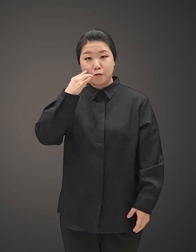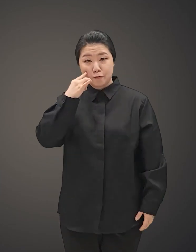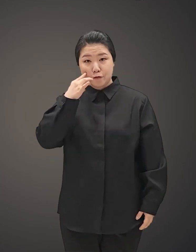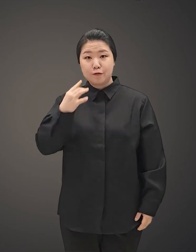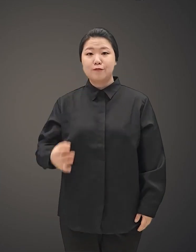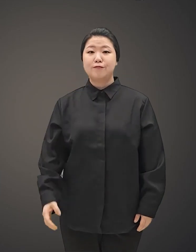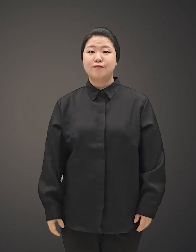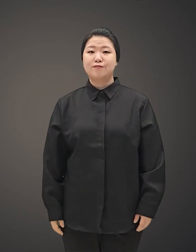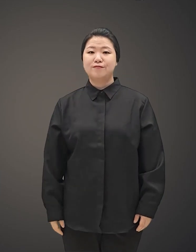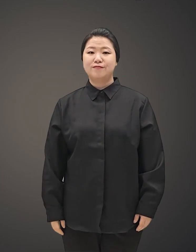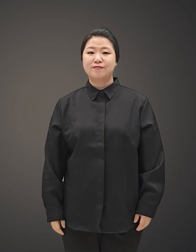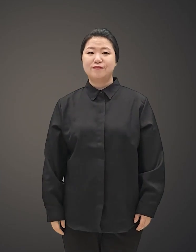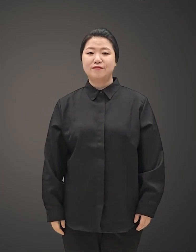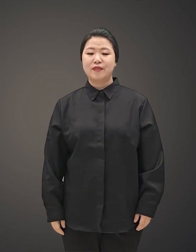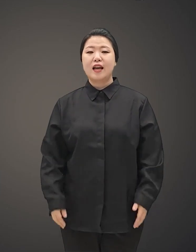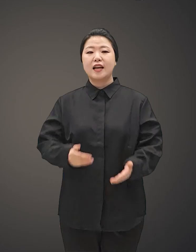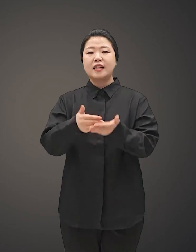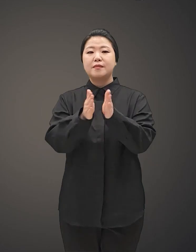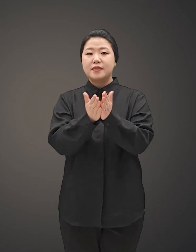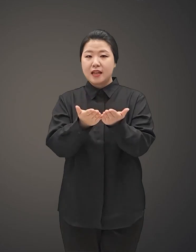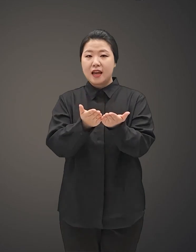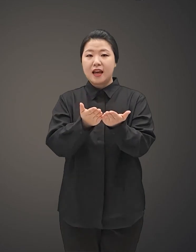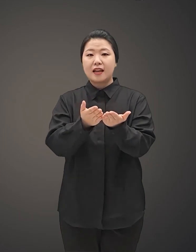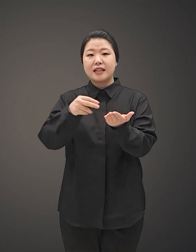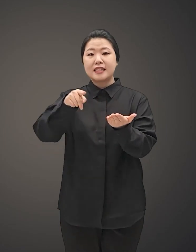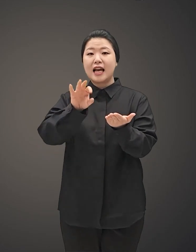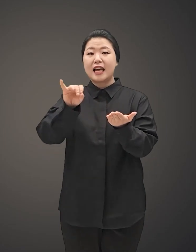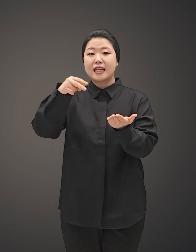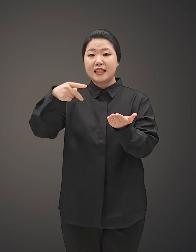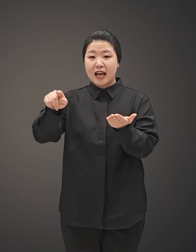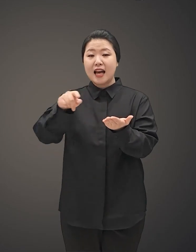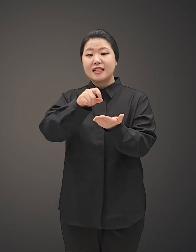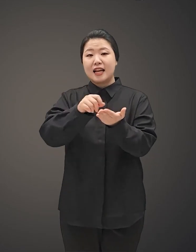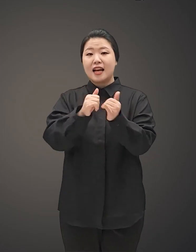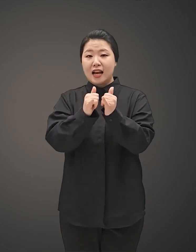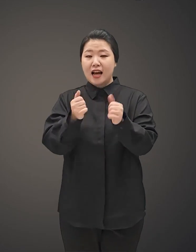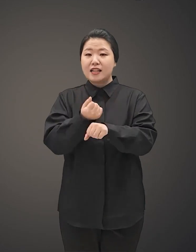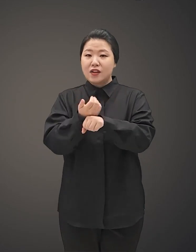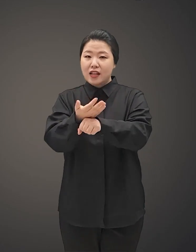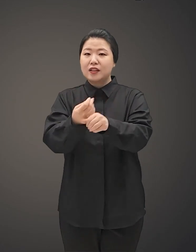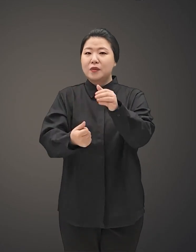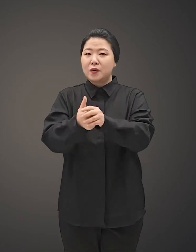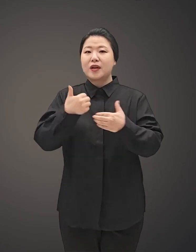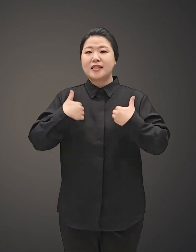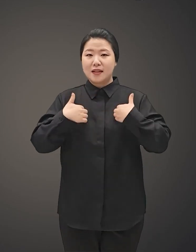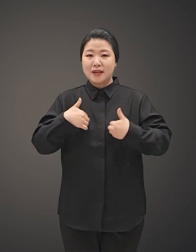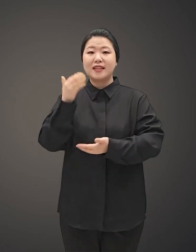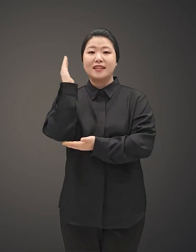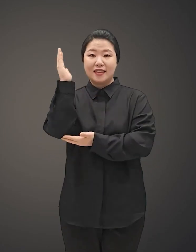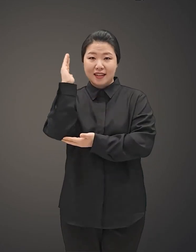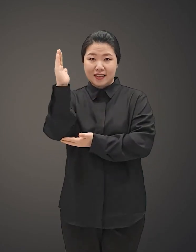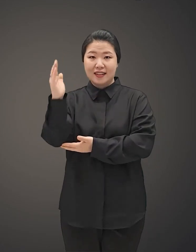궁금하다면 그림책 작가 사이다가 전하는 기발하고 유쾌한 이야기.